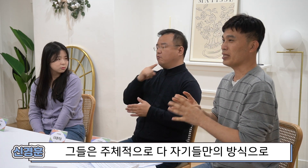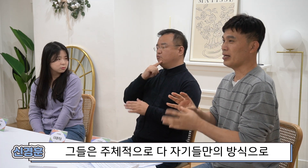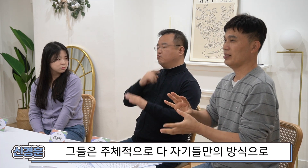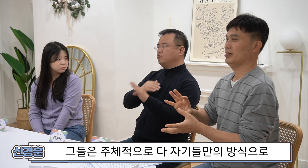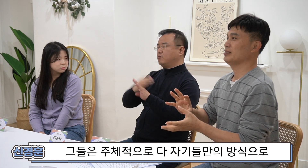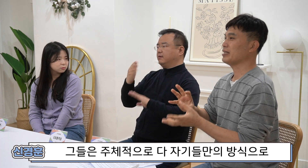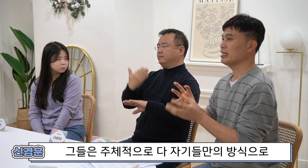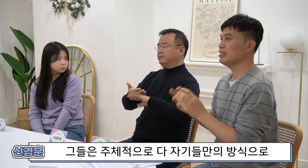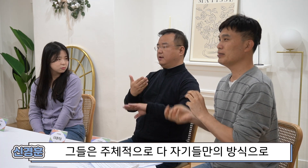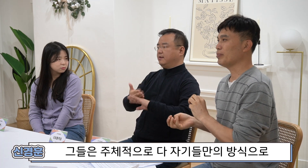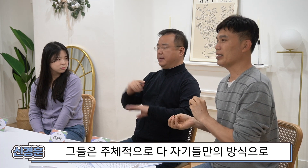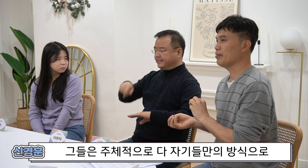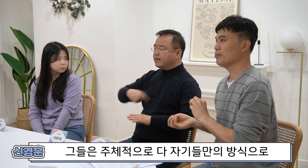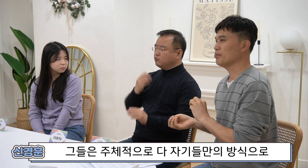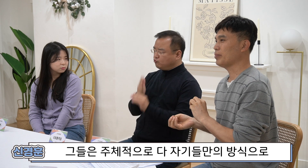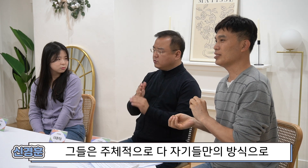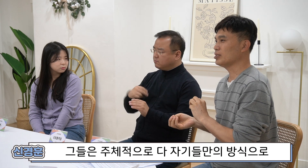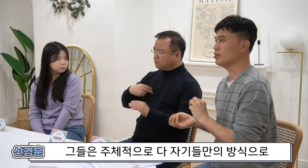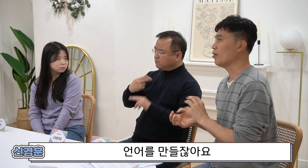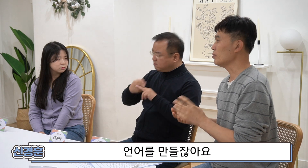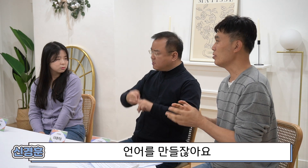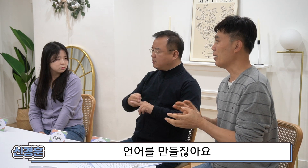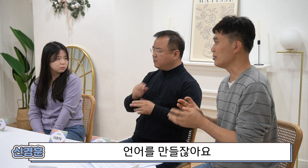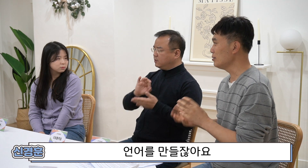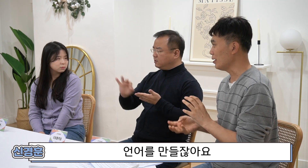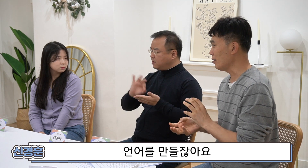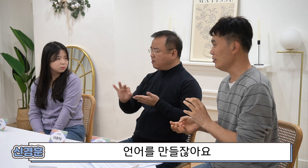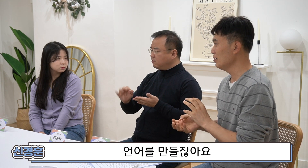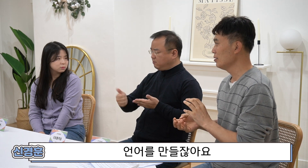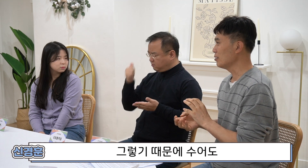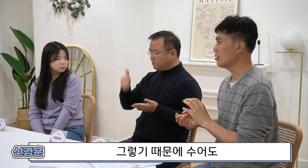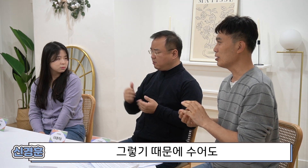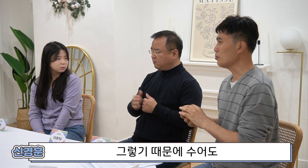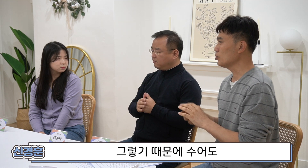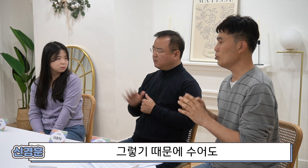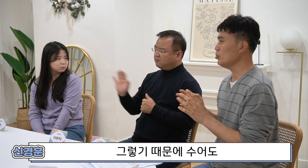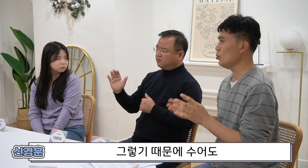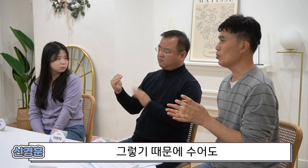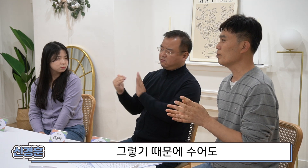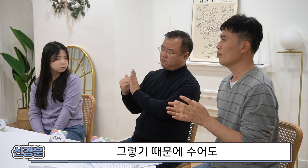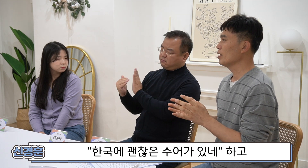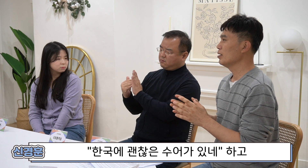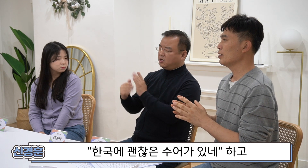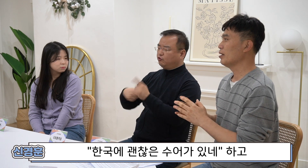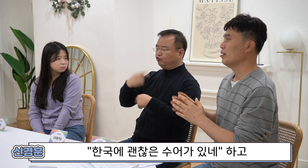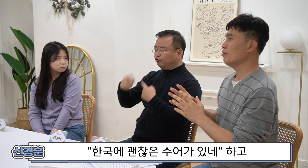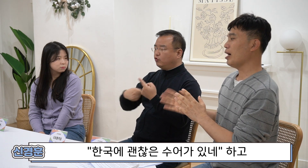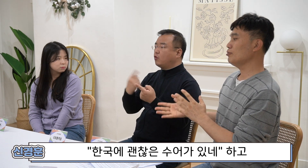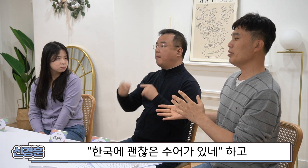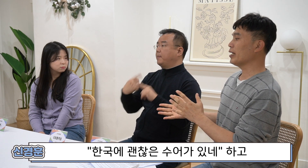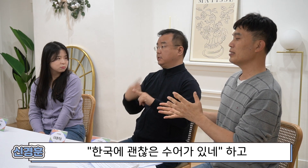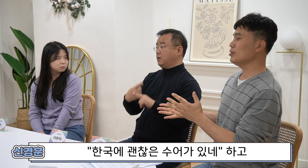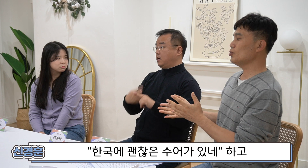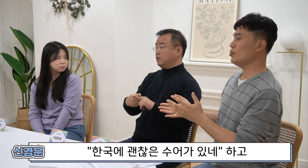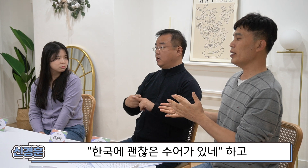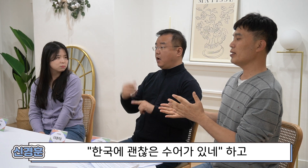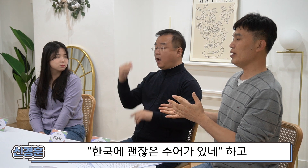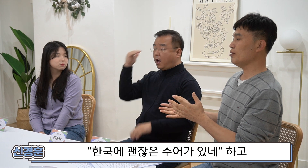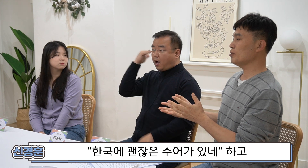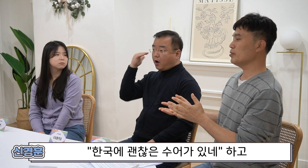다 자기들만의 방식으로 언어를 만들잖아요. 그렇기 때문에 수어도 한국에 괜찮은 수어가 있네 하고 또